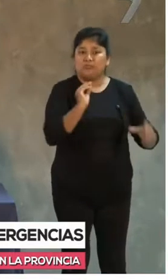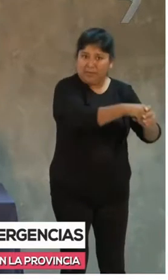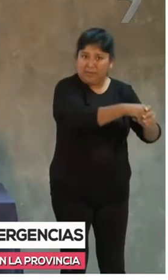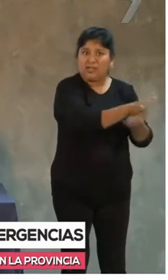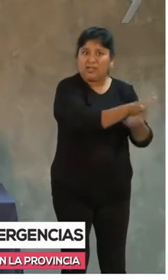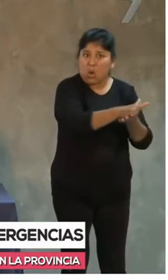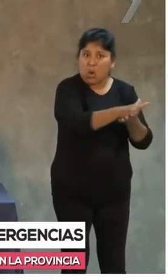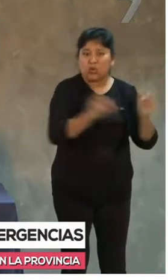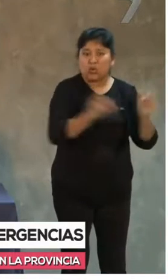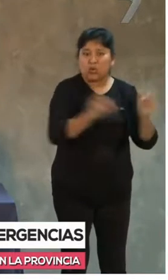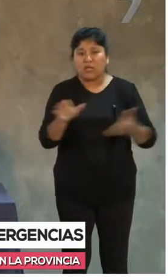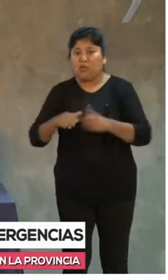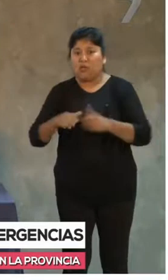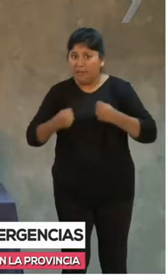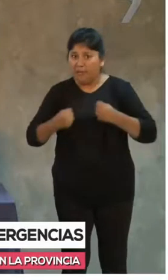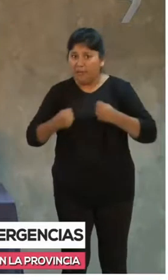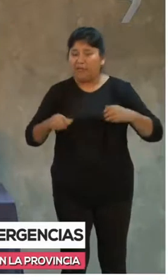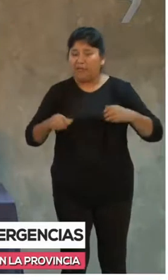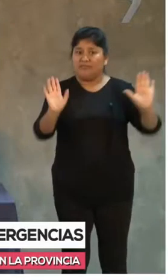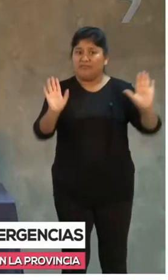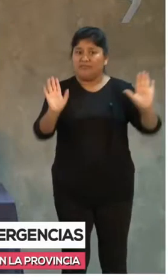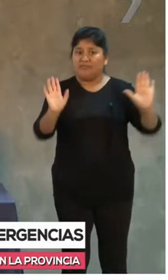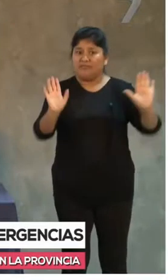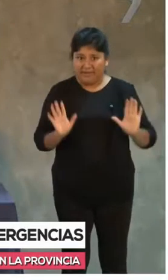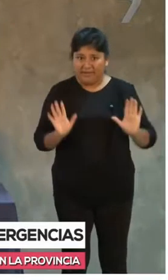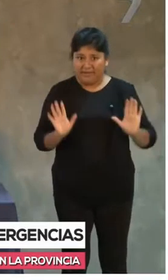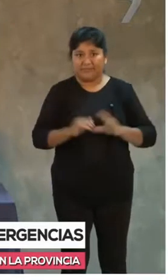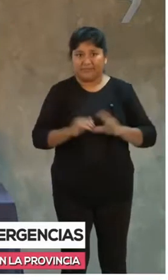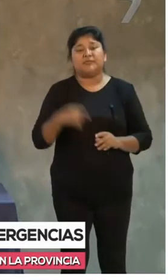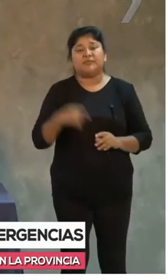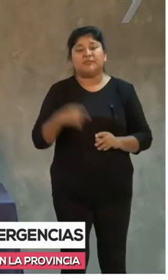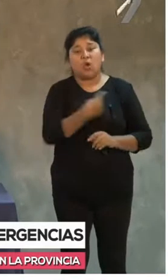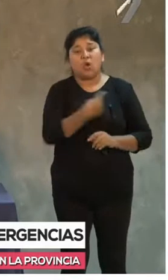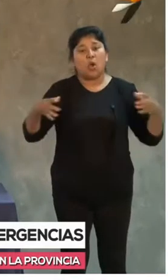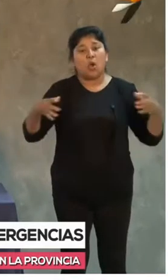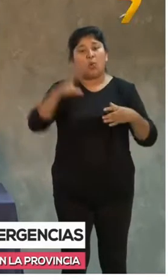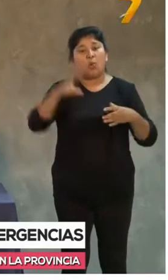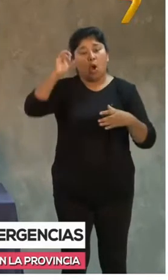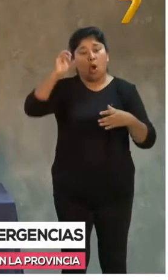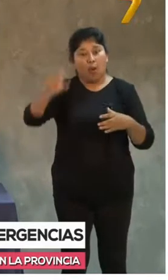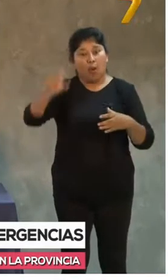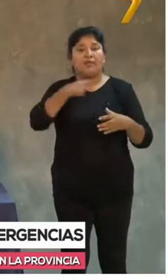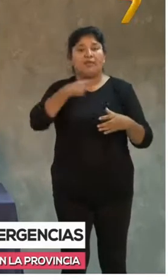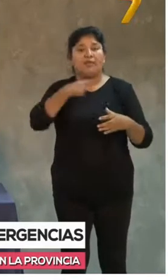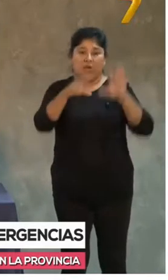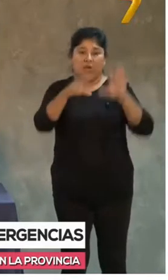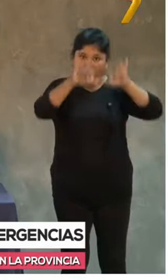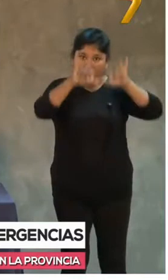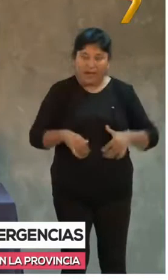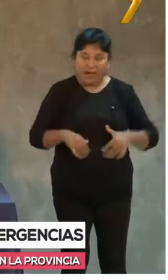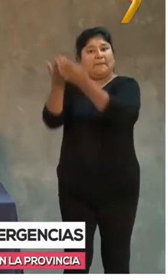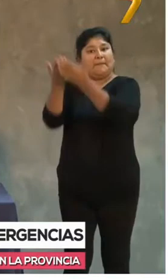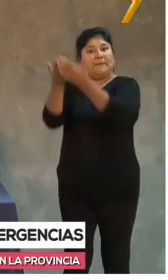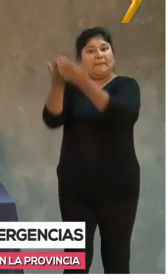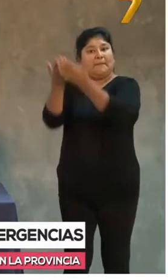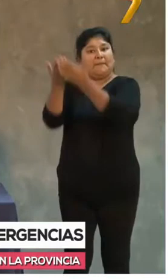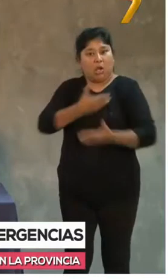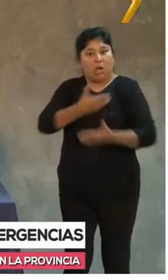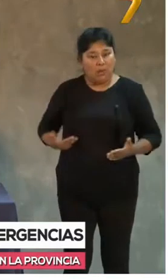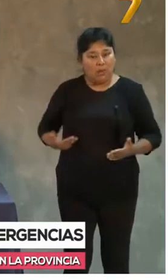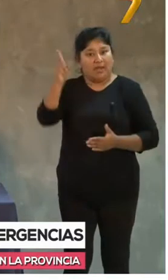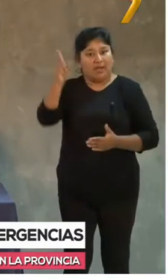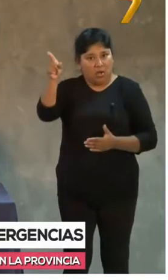énfasis. Desde el COE en el día de hoy hemos tomado la resolución de elevar una nota hacia el gobernador, un pedido específico desde